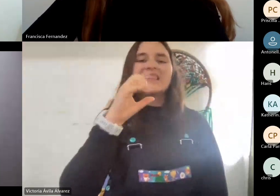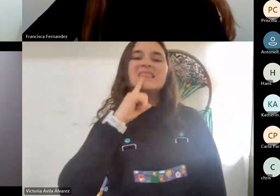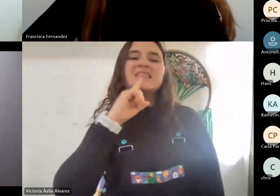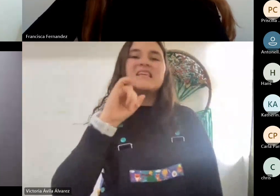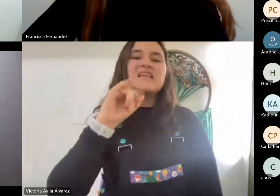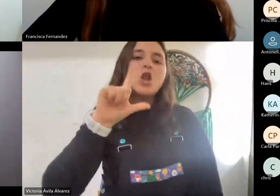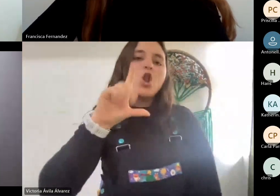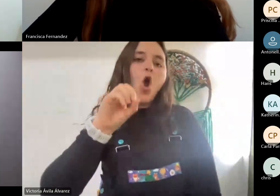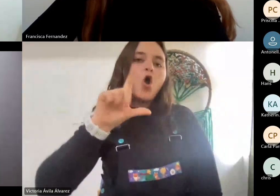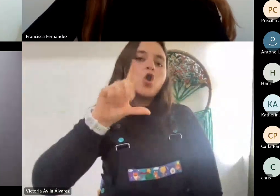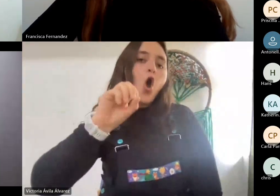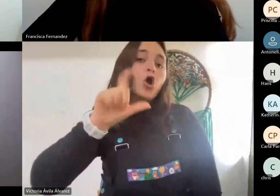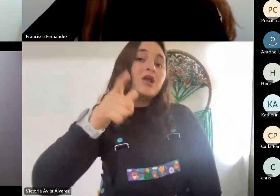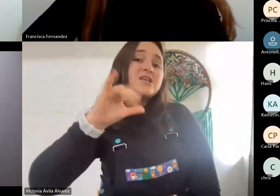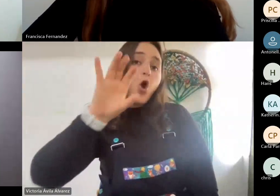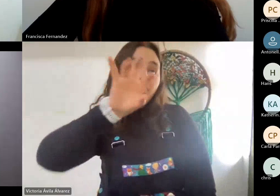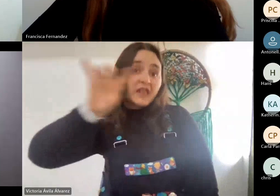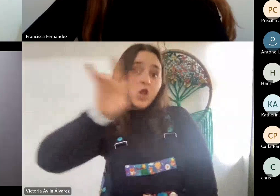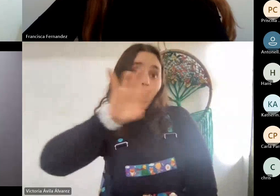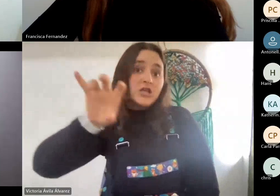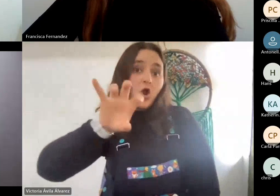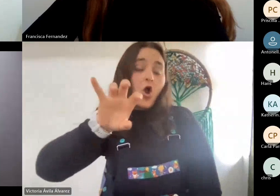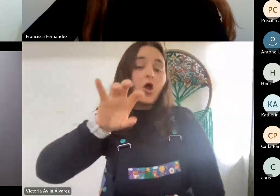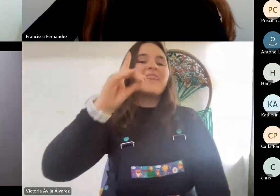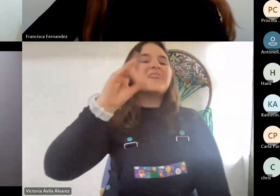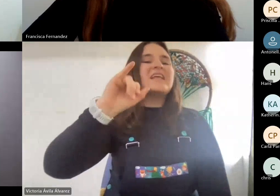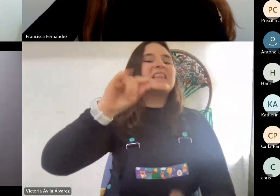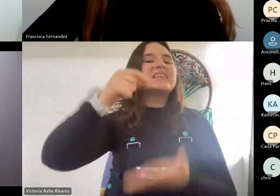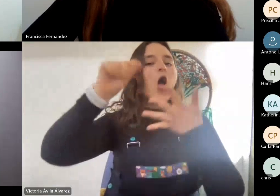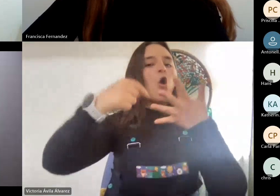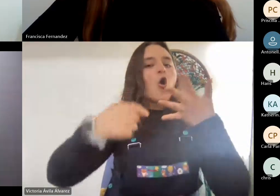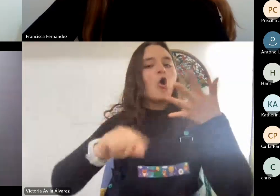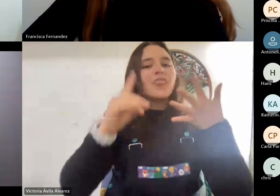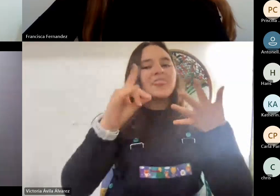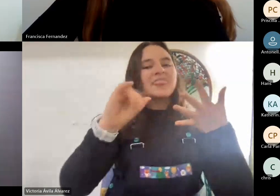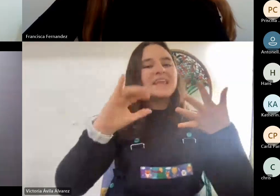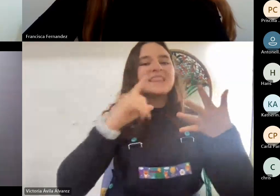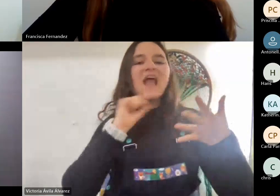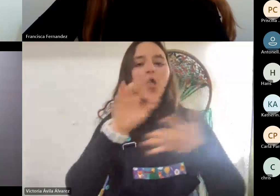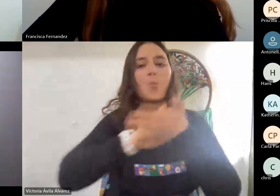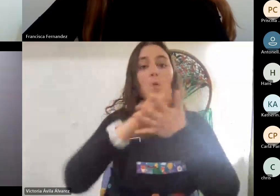seguir aprendiendo, pero hay que hacer del dactilógico,